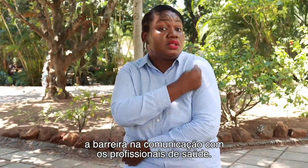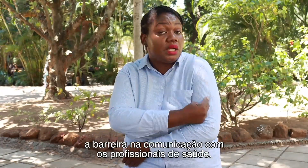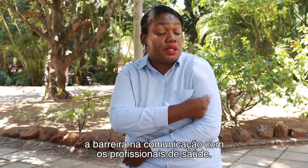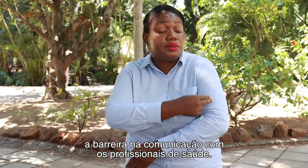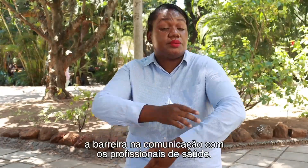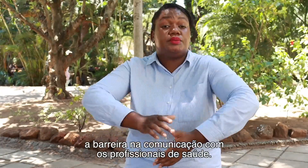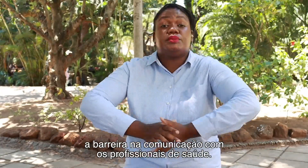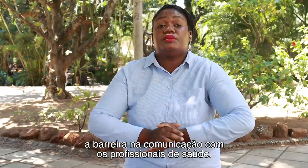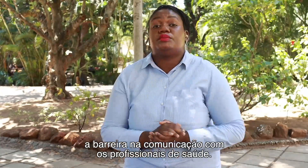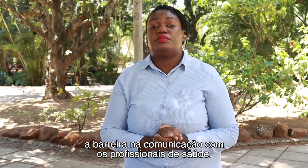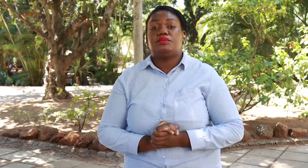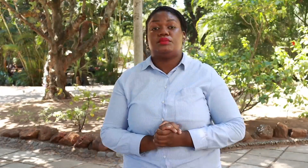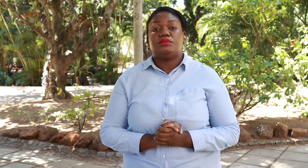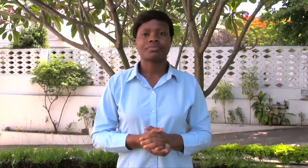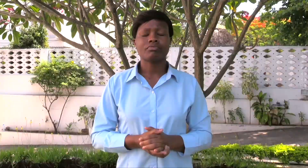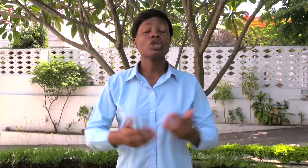os profissionais de saúde.